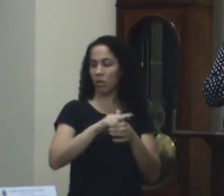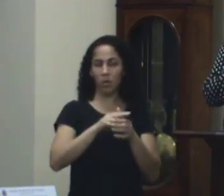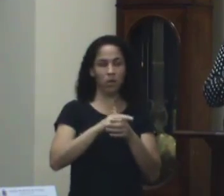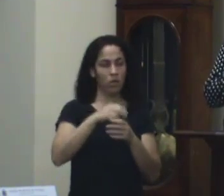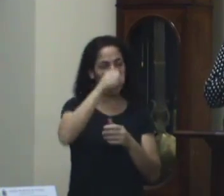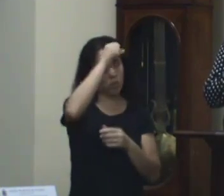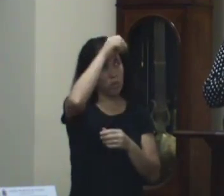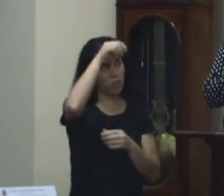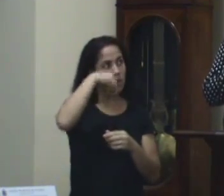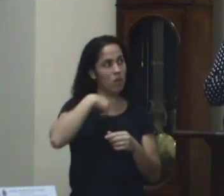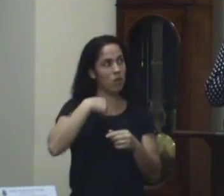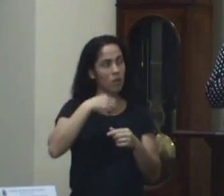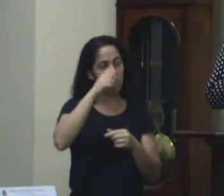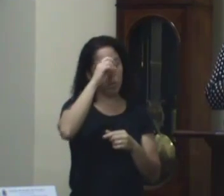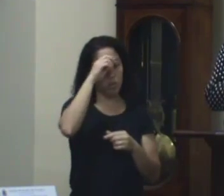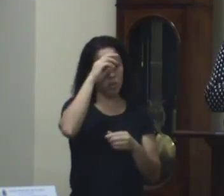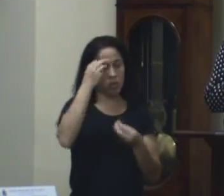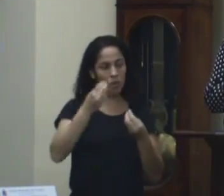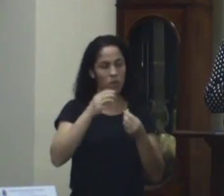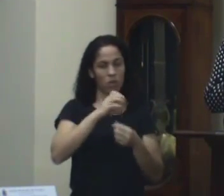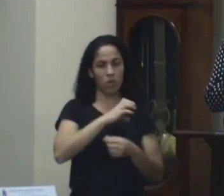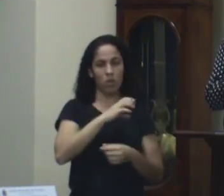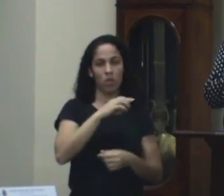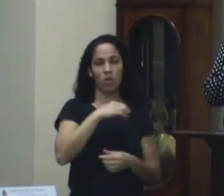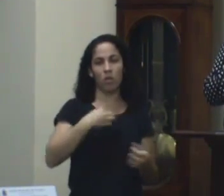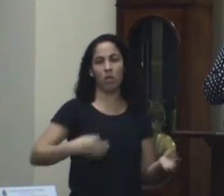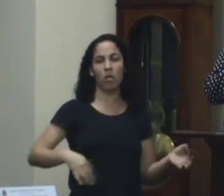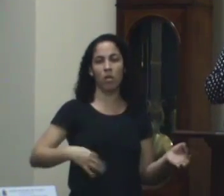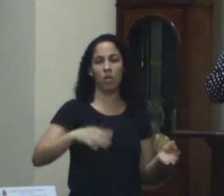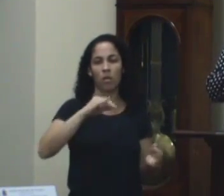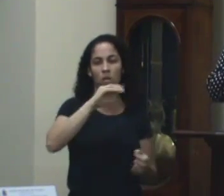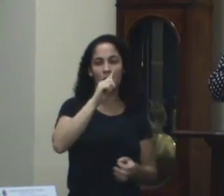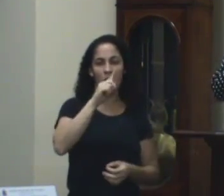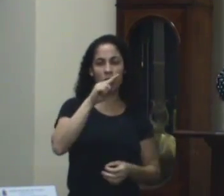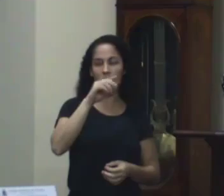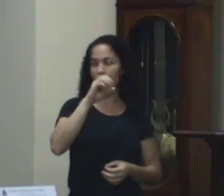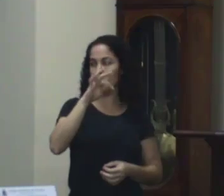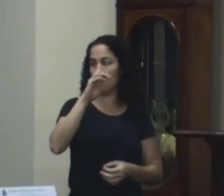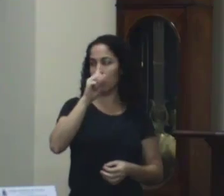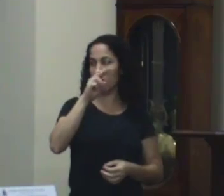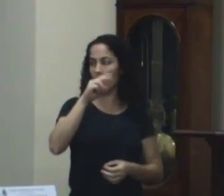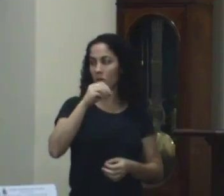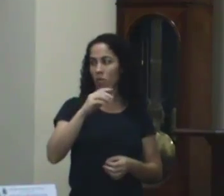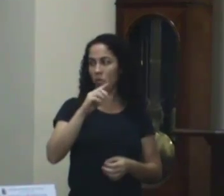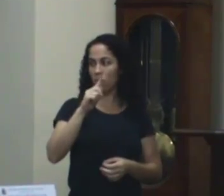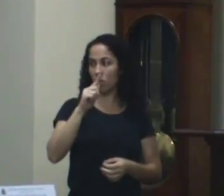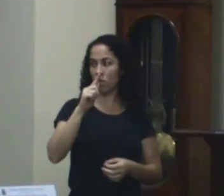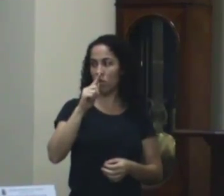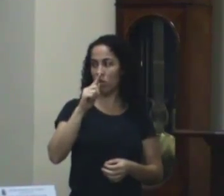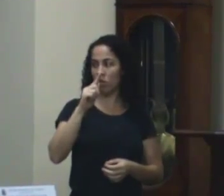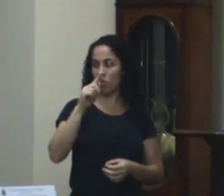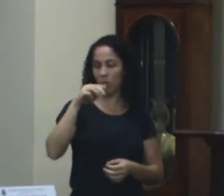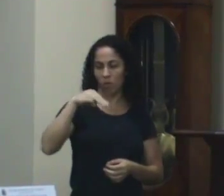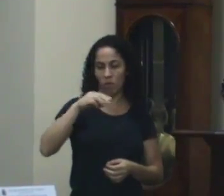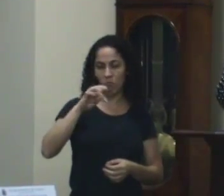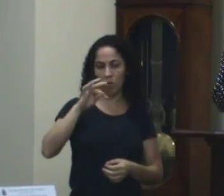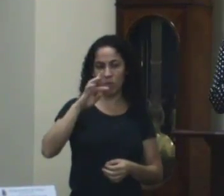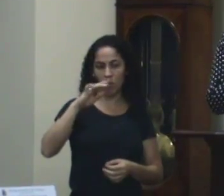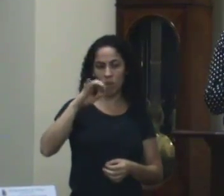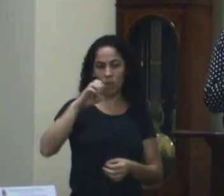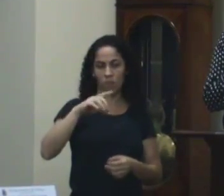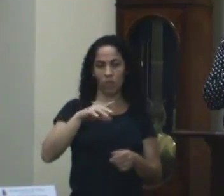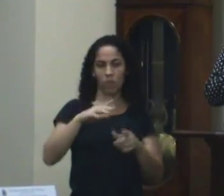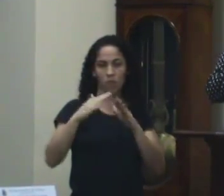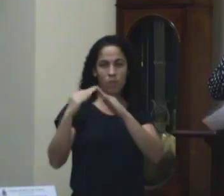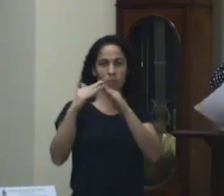meu hospital, para o nosso hospital Gustavo Monteiro Júnior. Eu tenho emendas colocadas no orçamento através dele para o Lar dos Velhos